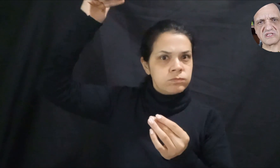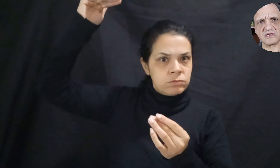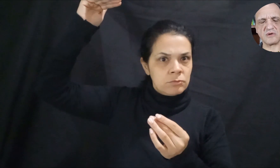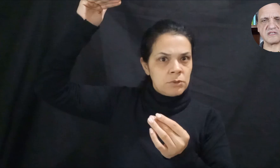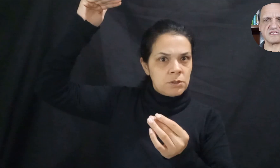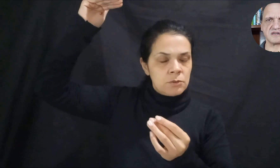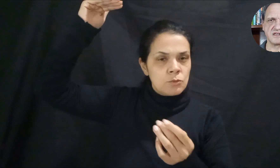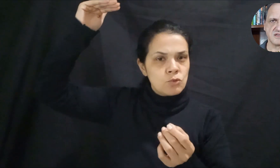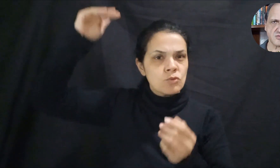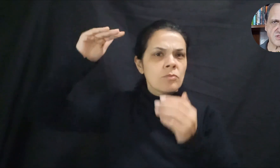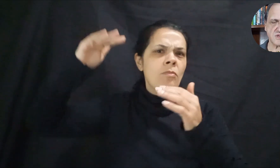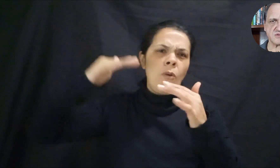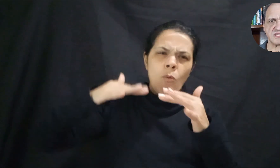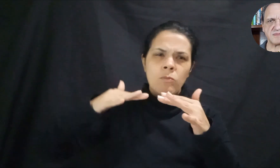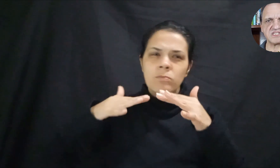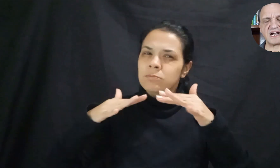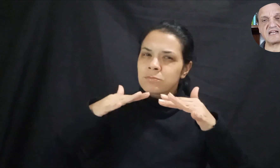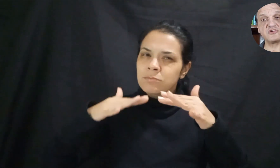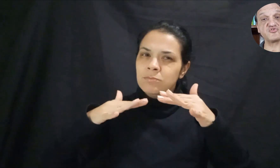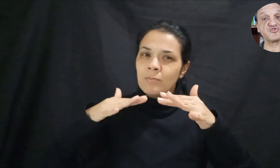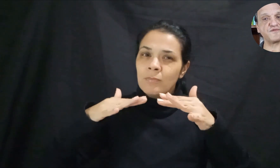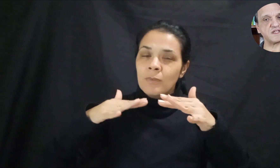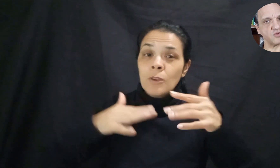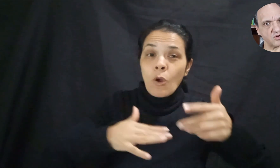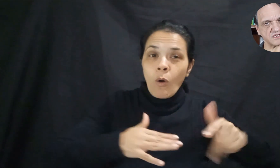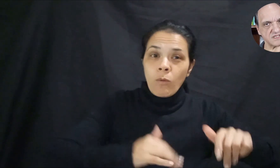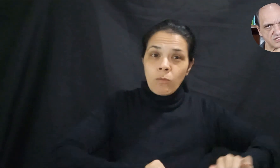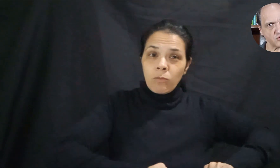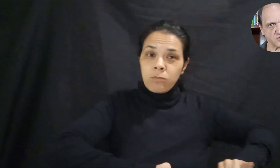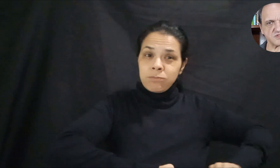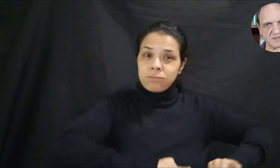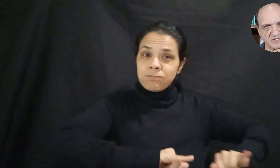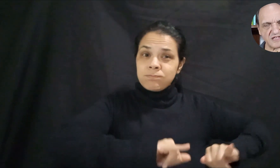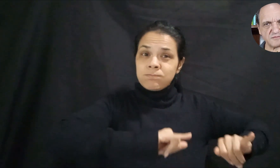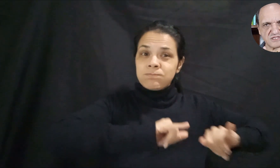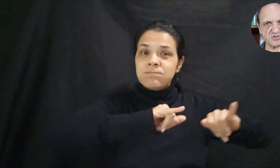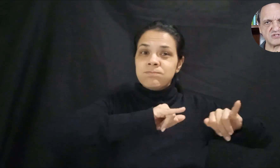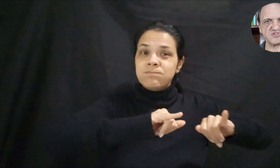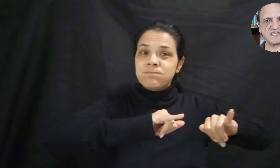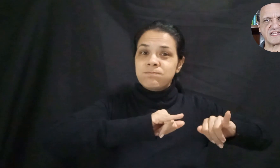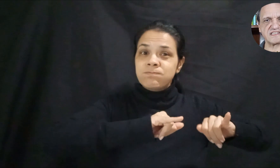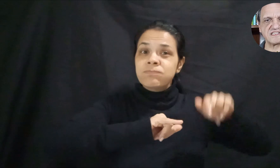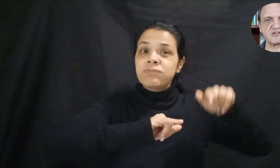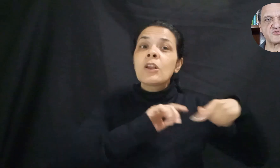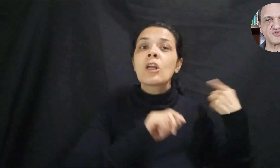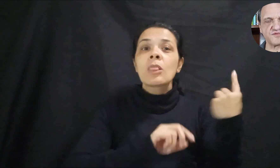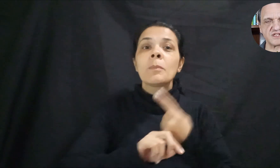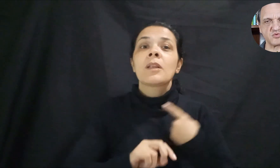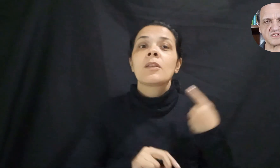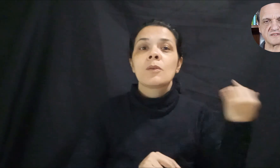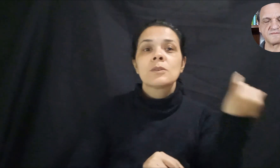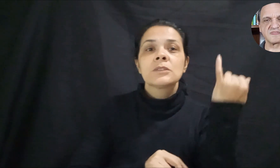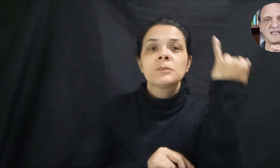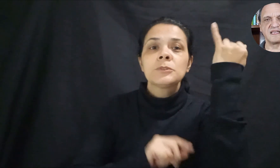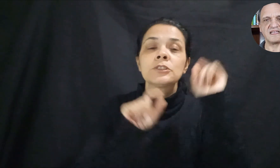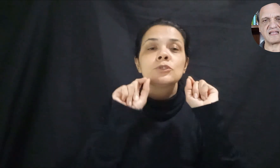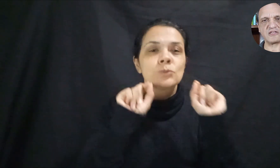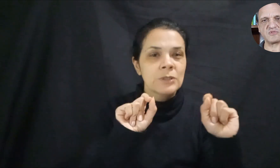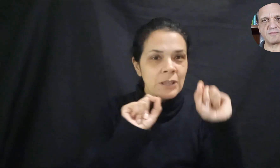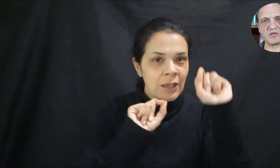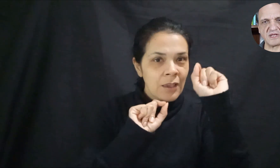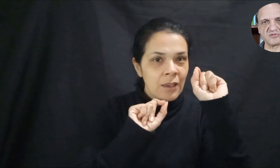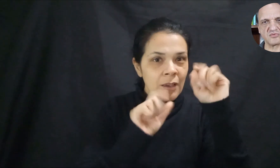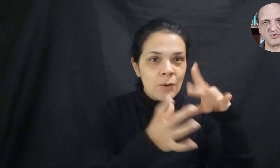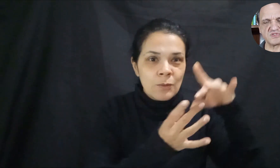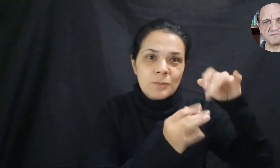outros que estão ainda numa situação intermediária, e os sofredores, entre outros. Né? Mas o que nos interessa aqui são os sofredores. E lá